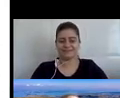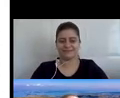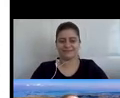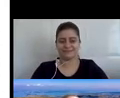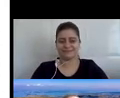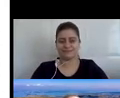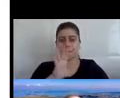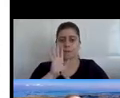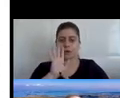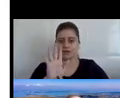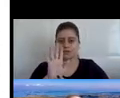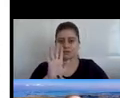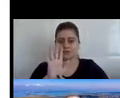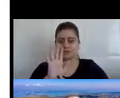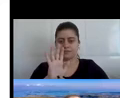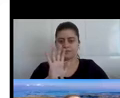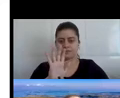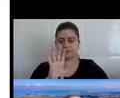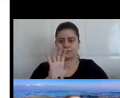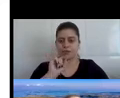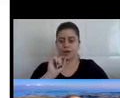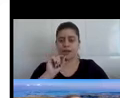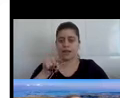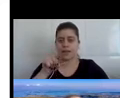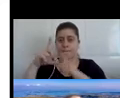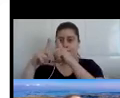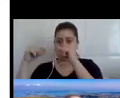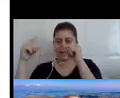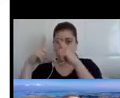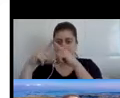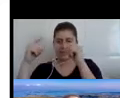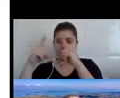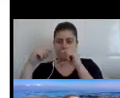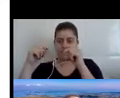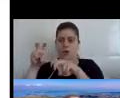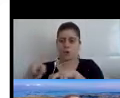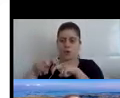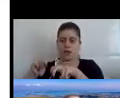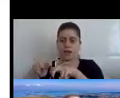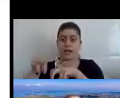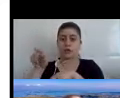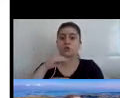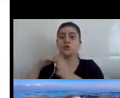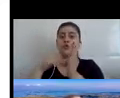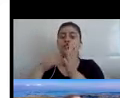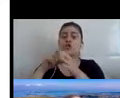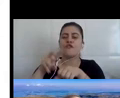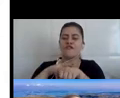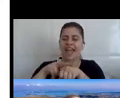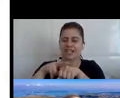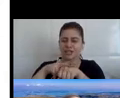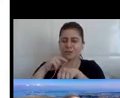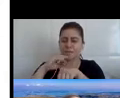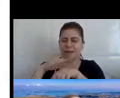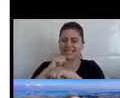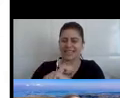mostrar o que, que esse Brasília, esse Distrito Federal Rural, que é toda essa porção em verde claro aqui, e aqui o que, que é